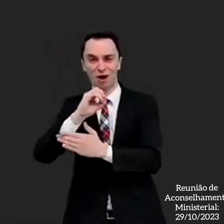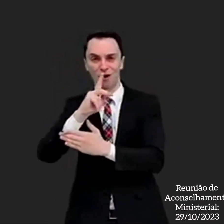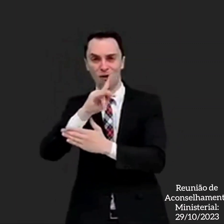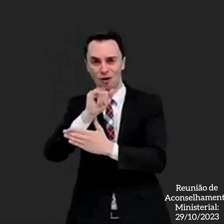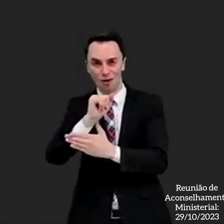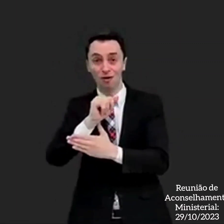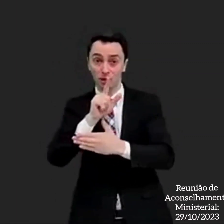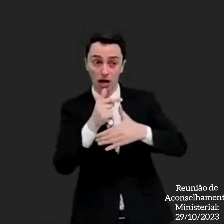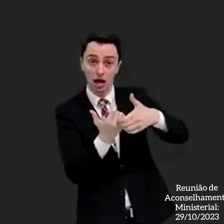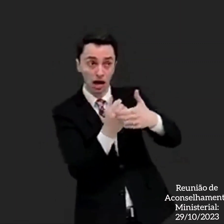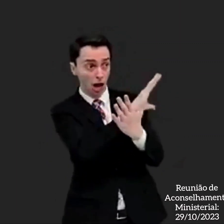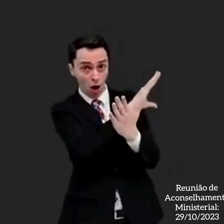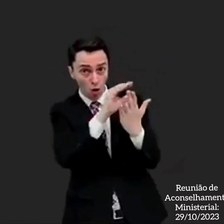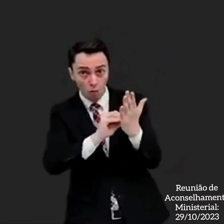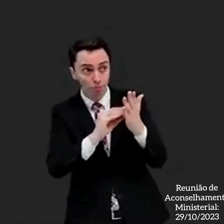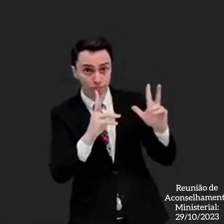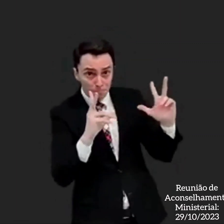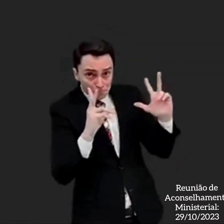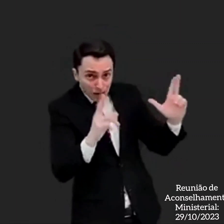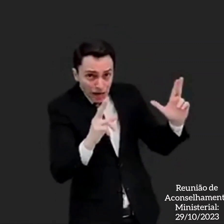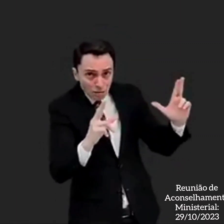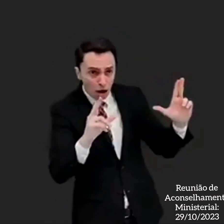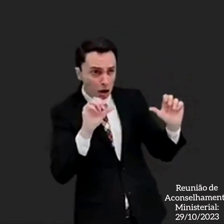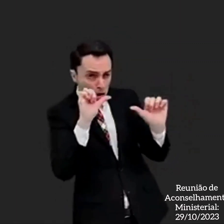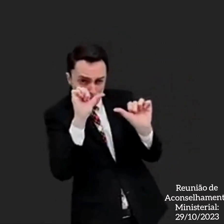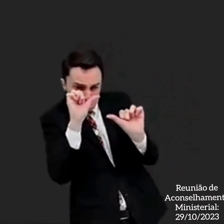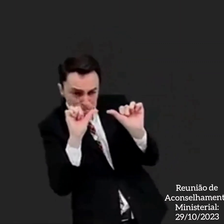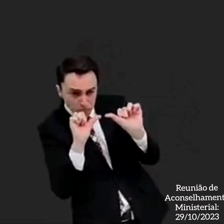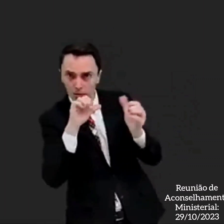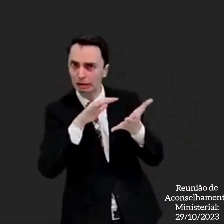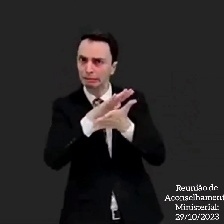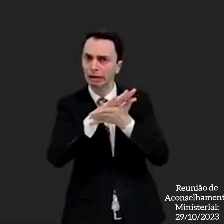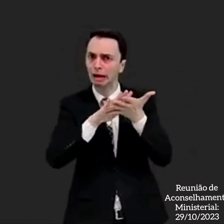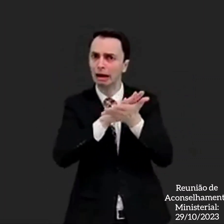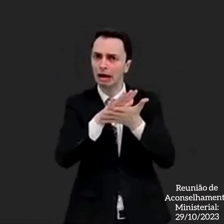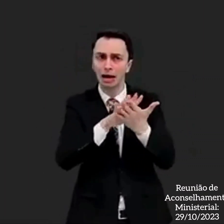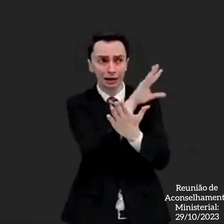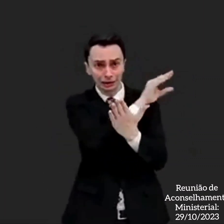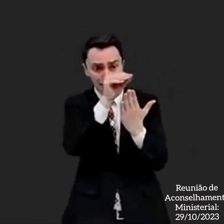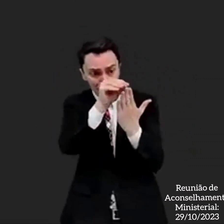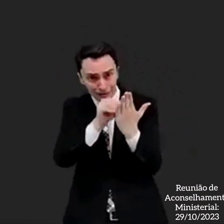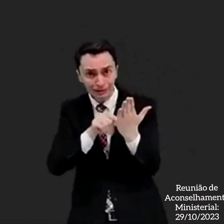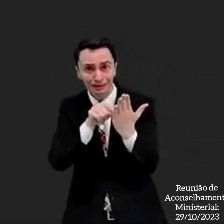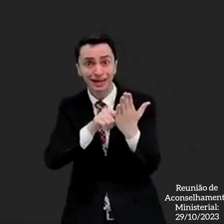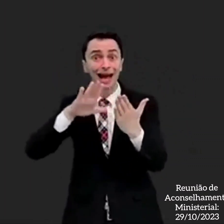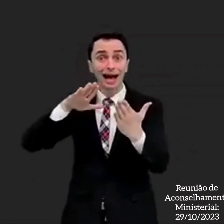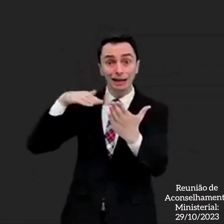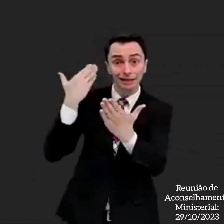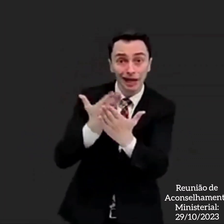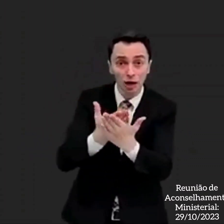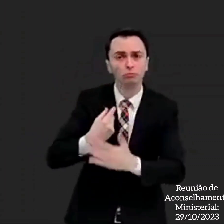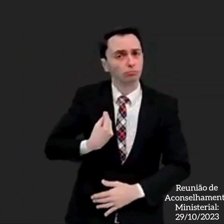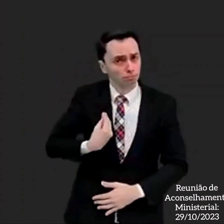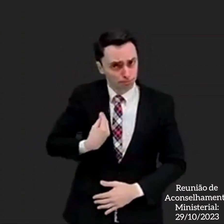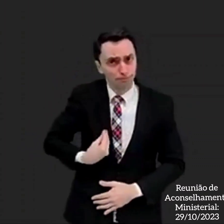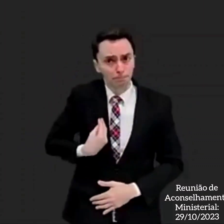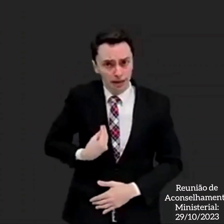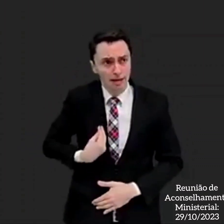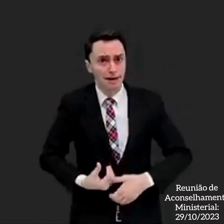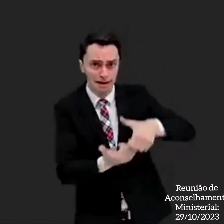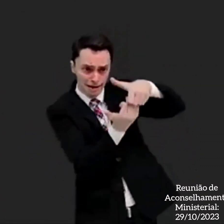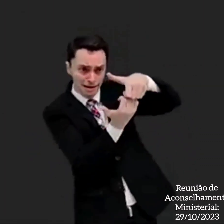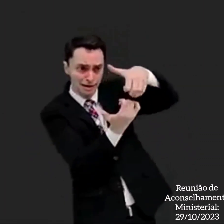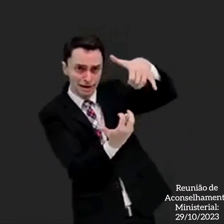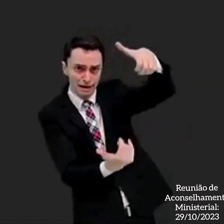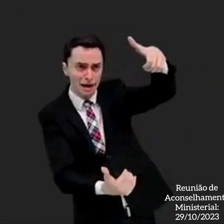réplicas legítimas e inalteradas, e transmitindo elas até os dias atuais a